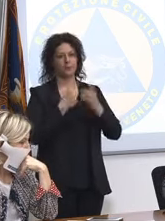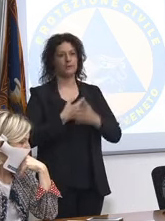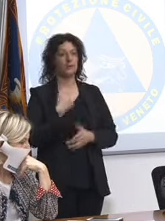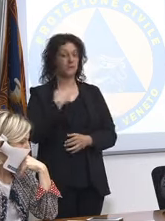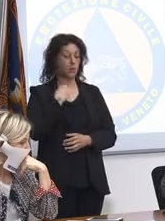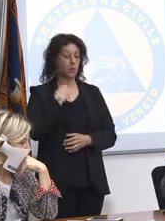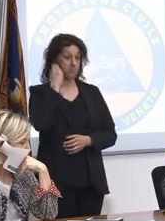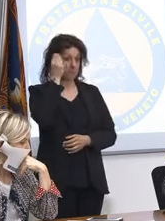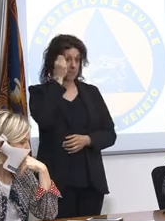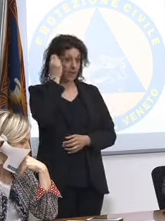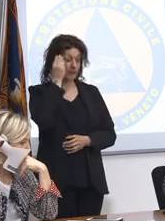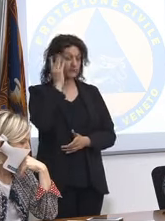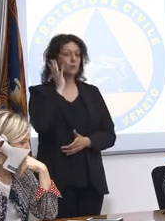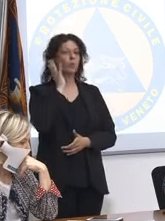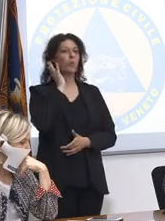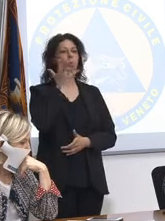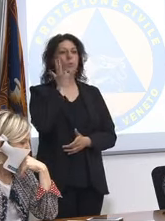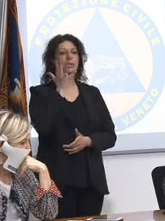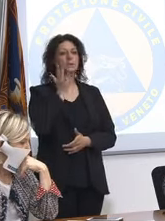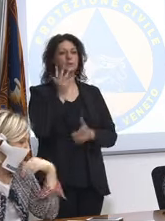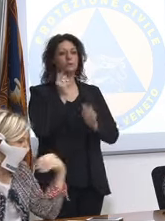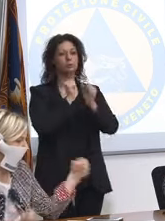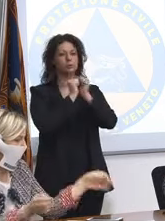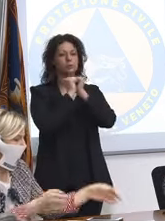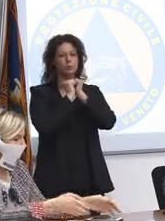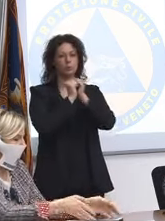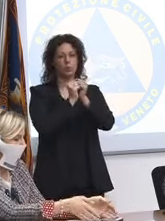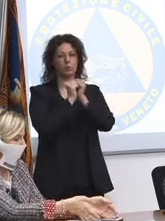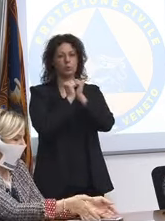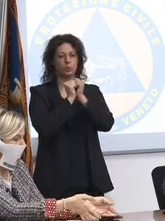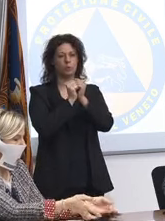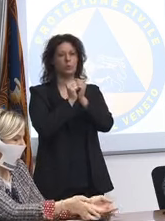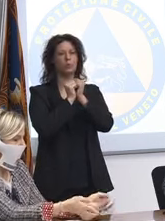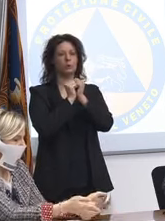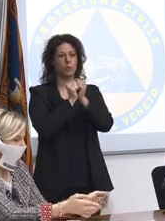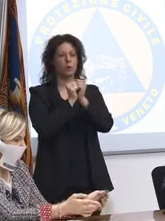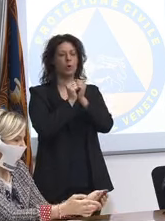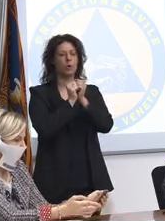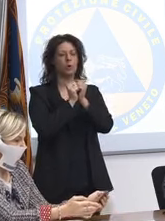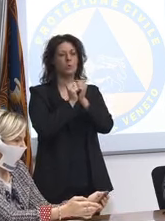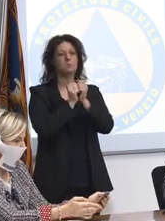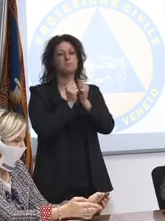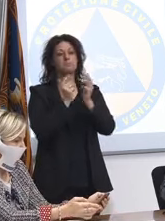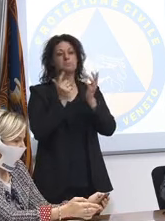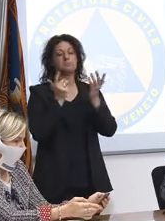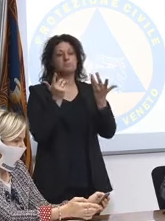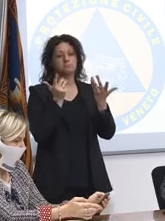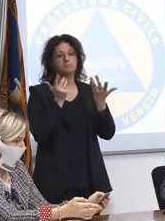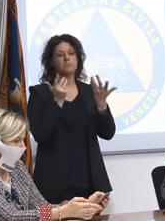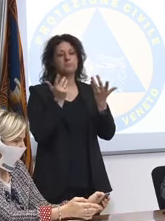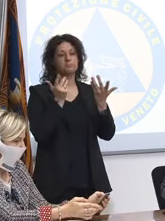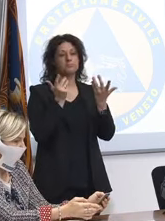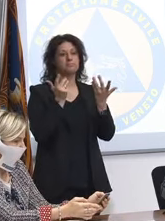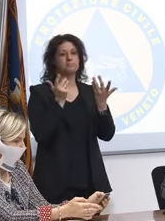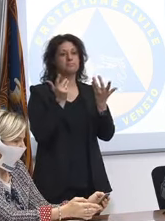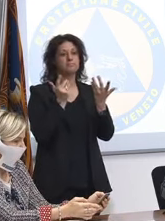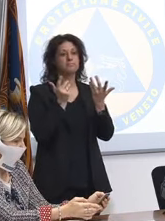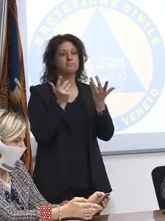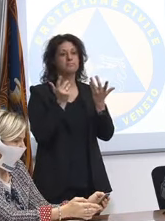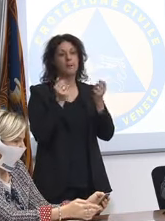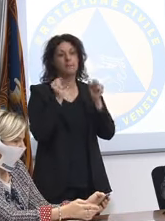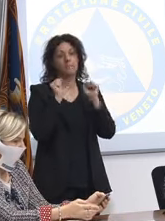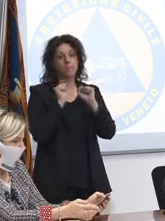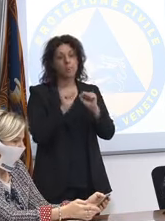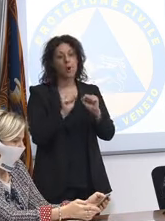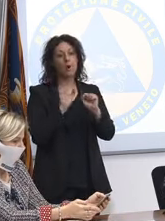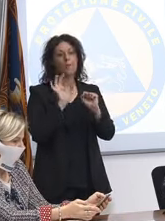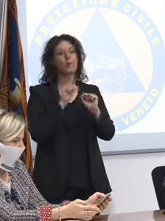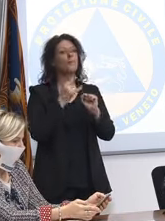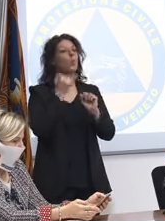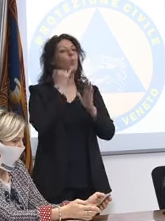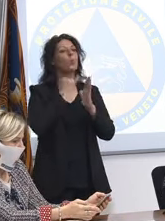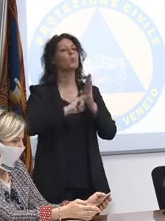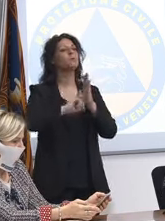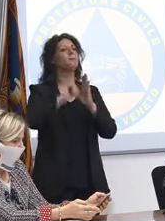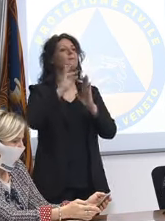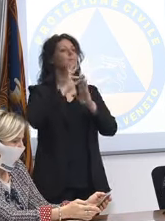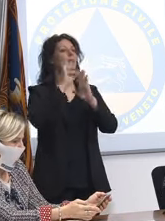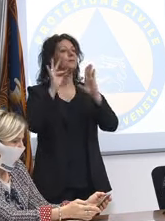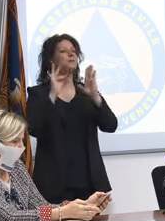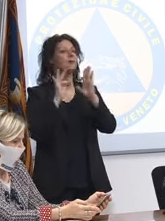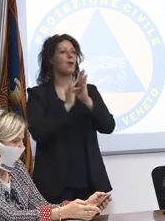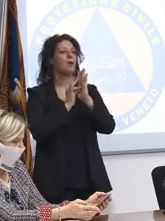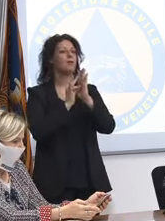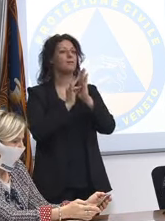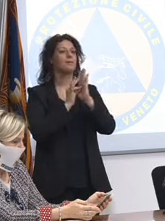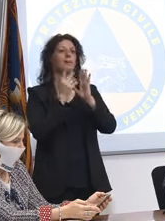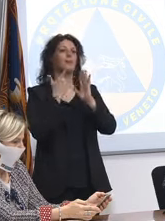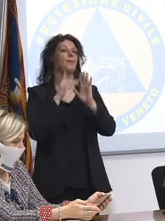potrebbe prudenzialmente, sarebbe da ritenersi prudenzialmente data ultima della fine